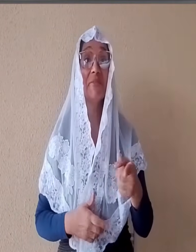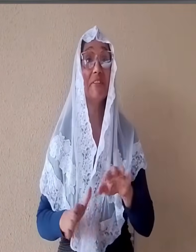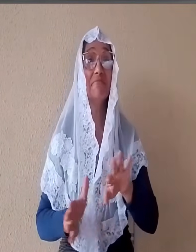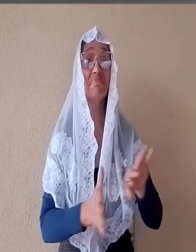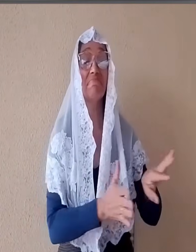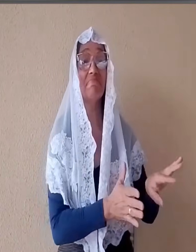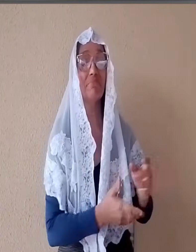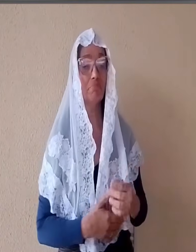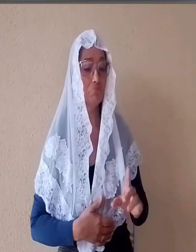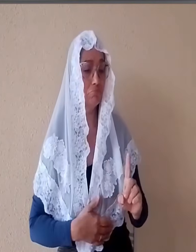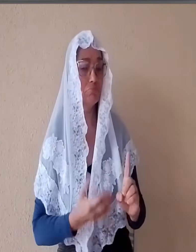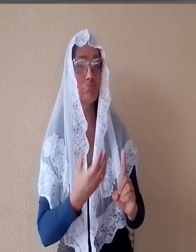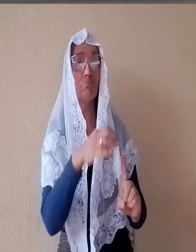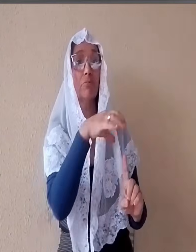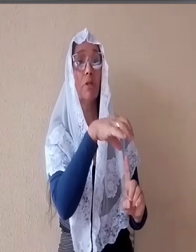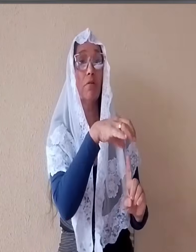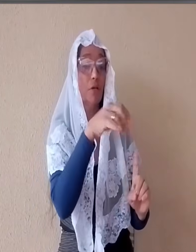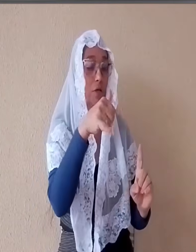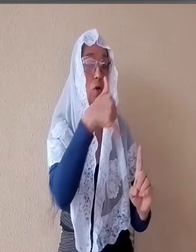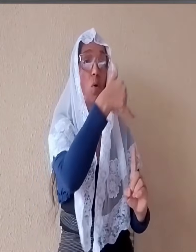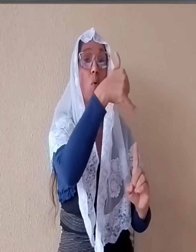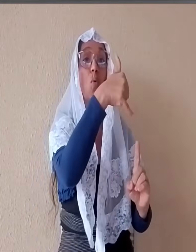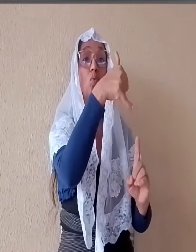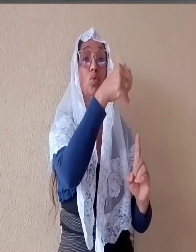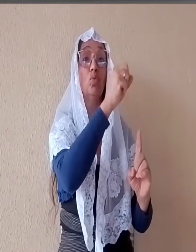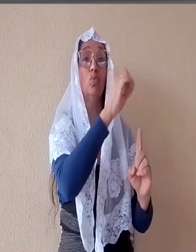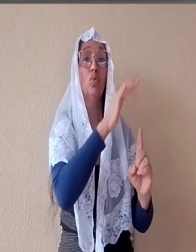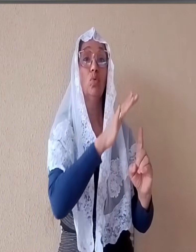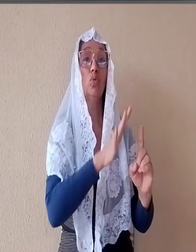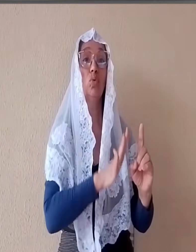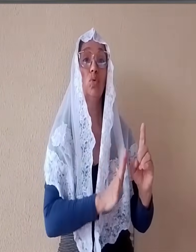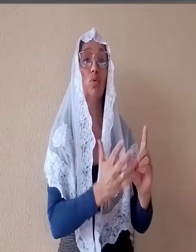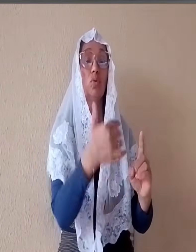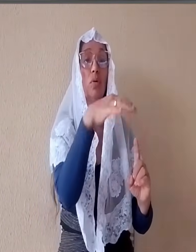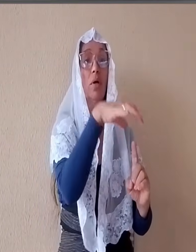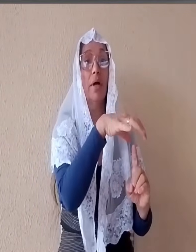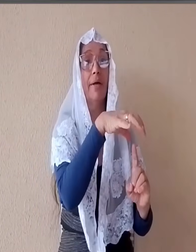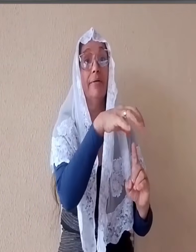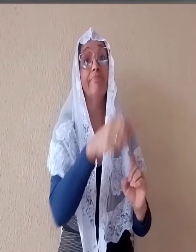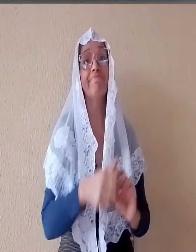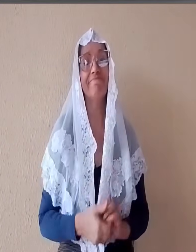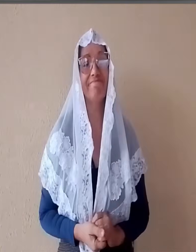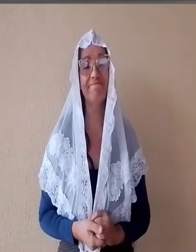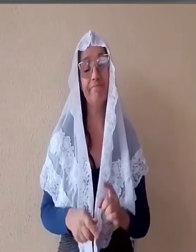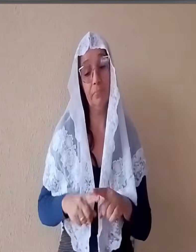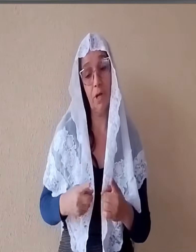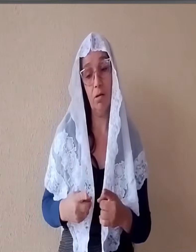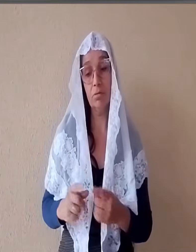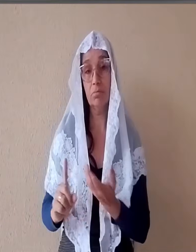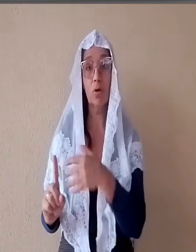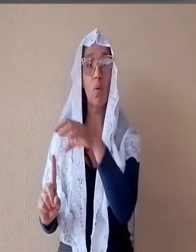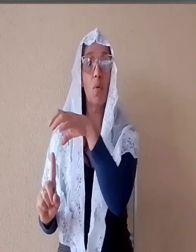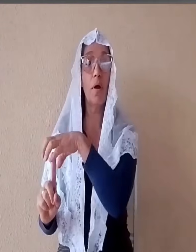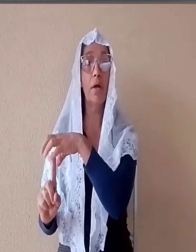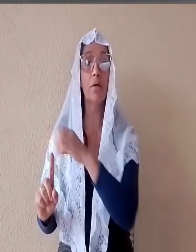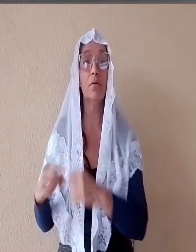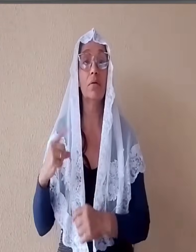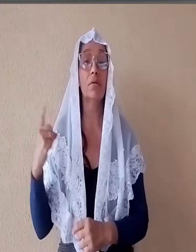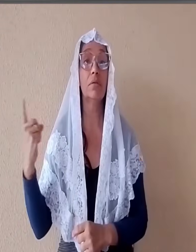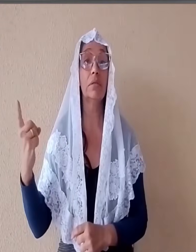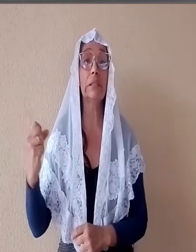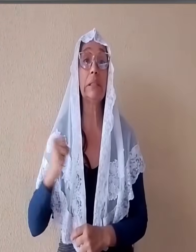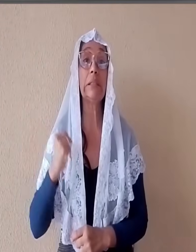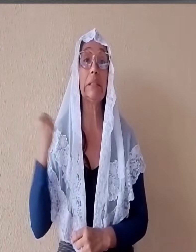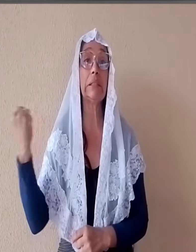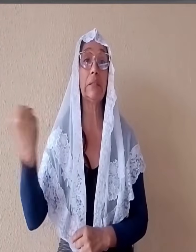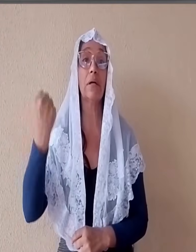dali, não é? Se a jumenta do pai de Saul, que era quis não perdesse, Saul